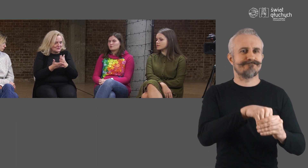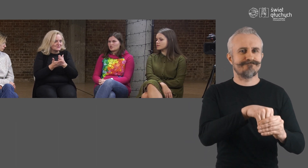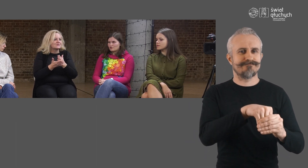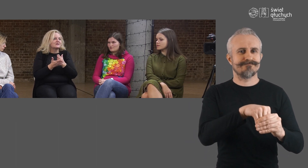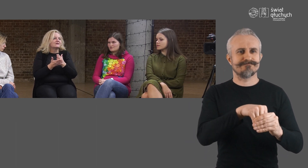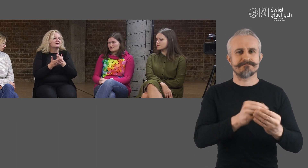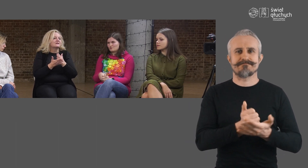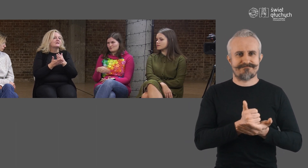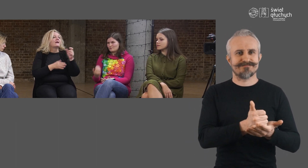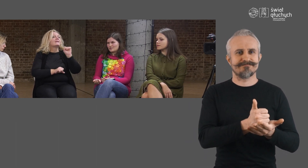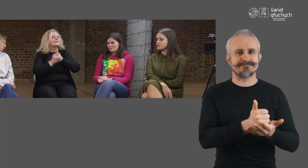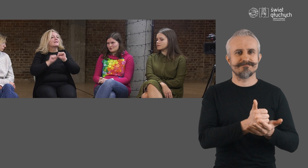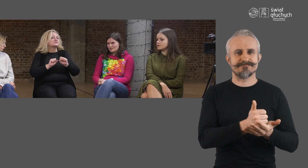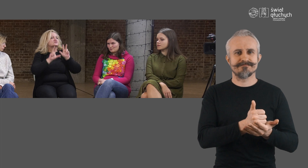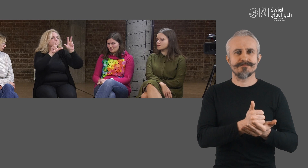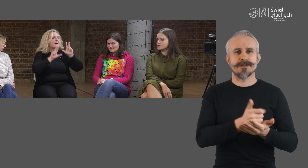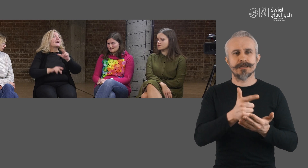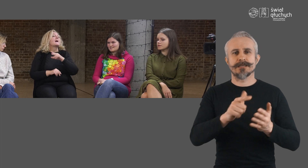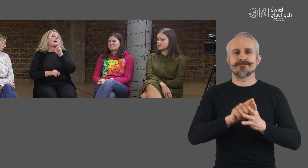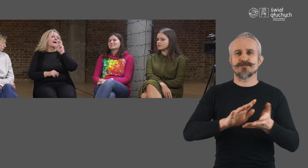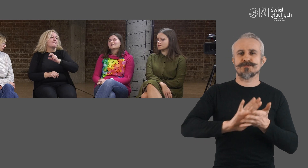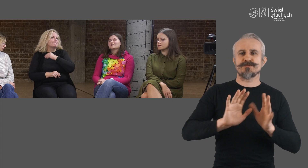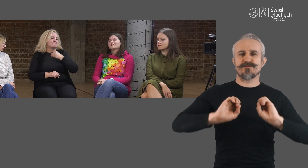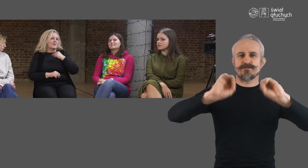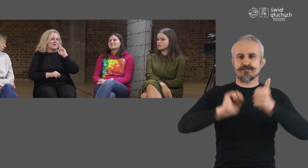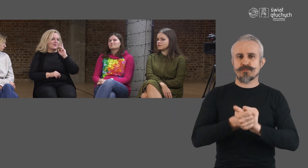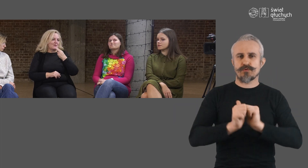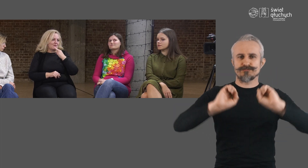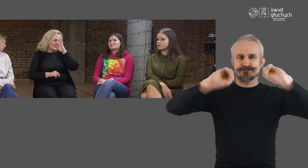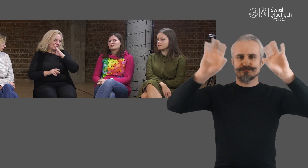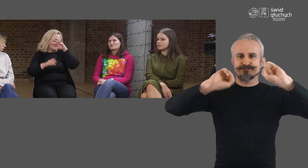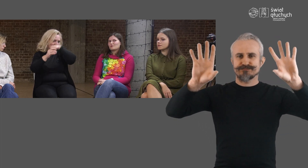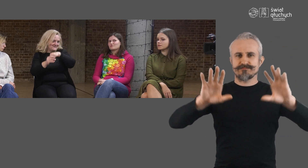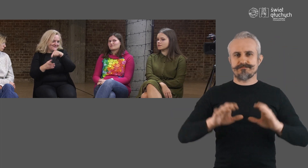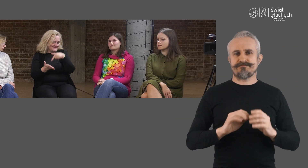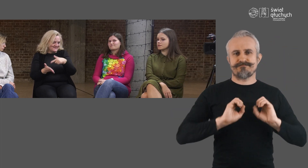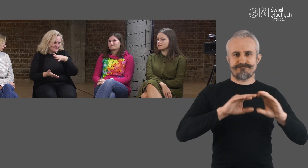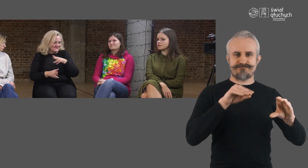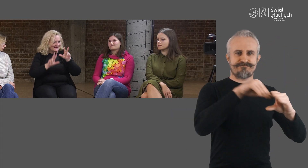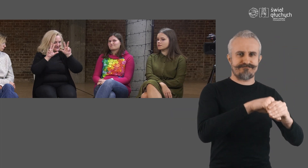Trenuję też piłkę siatkową, więc dołączyłam do kadry polskich niesłyszących i jakby